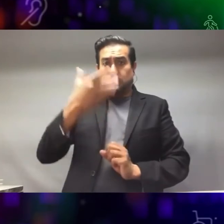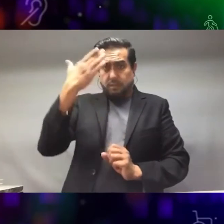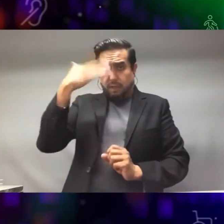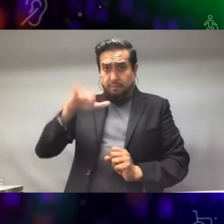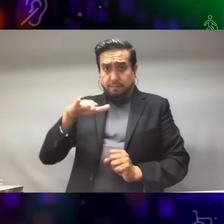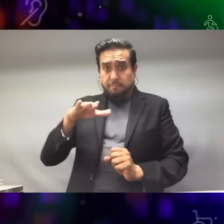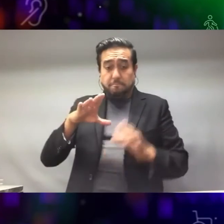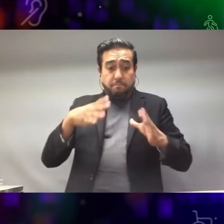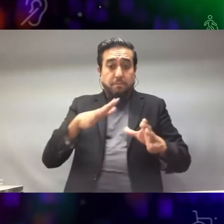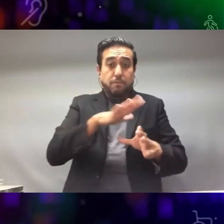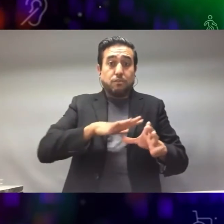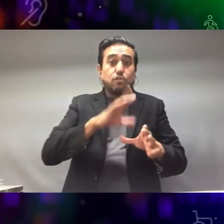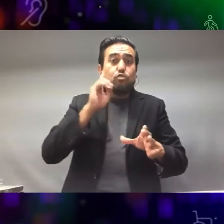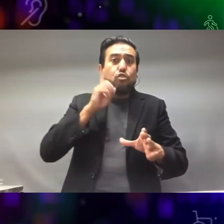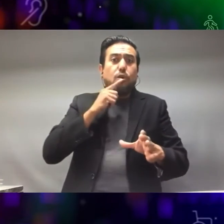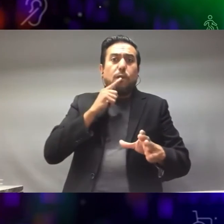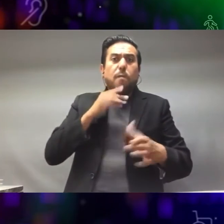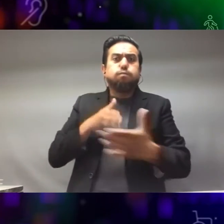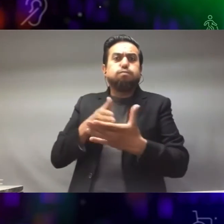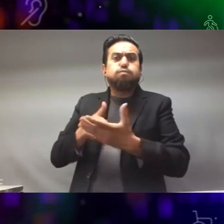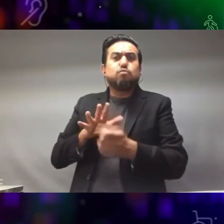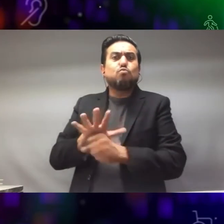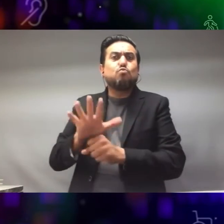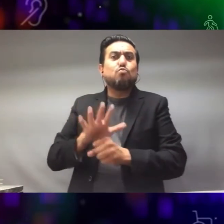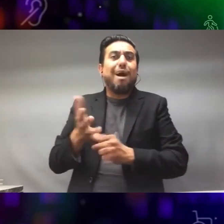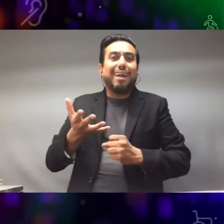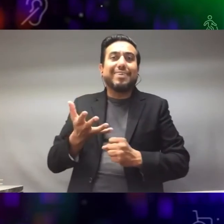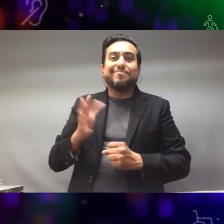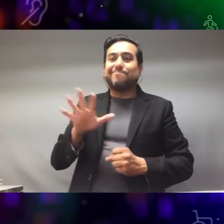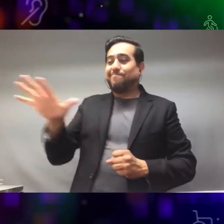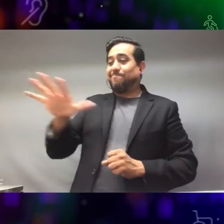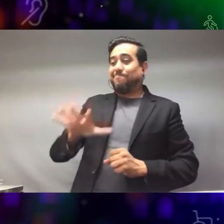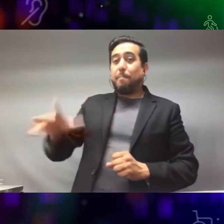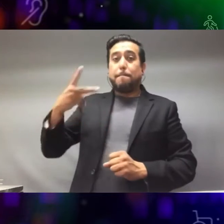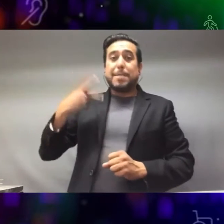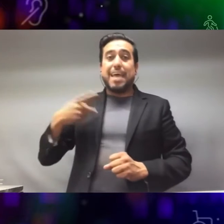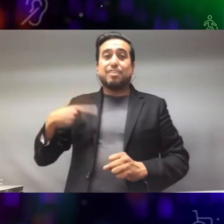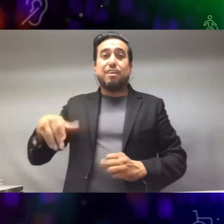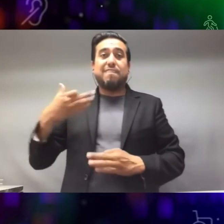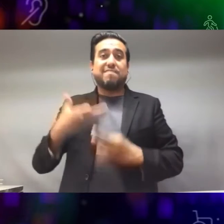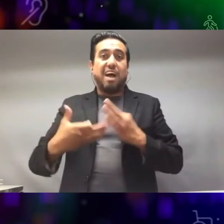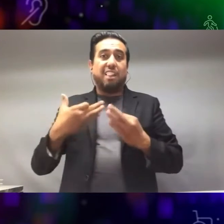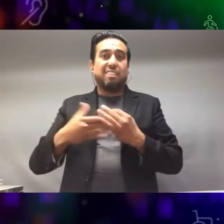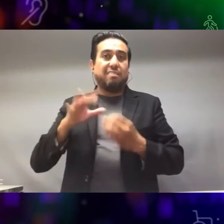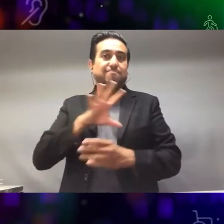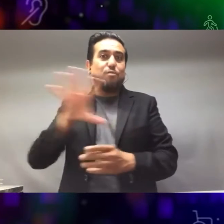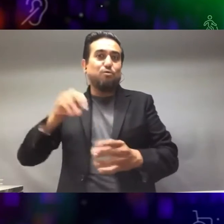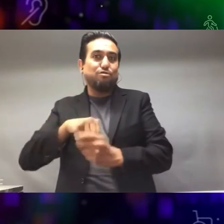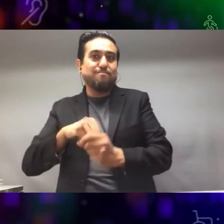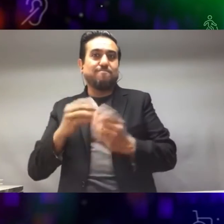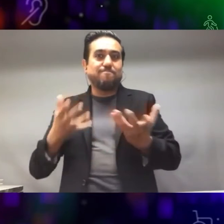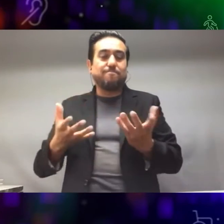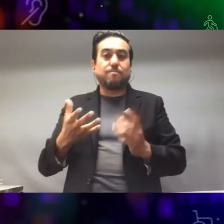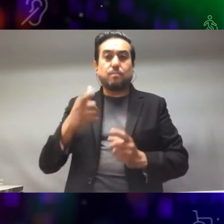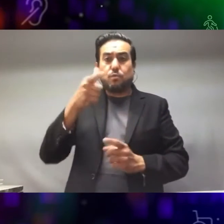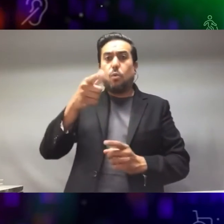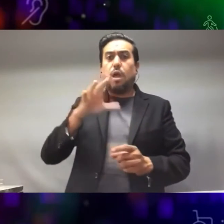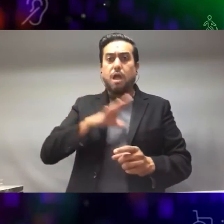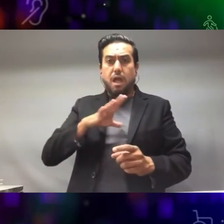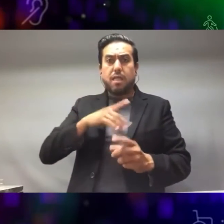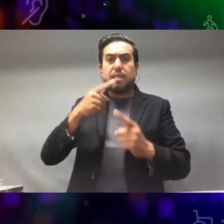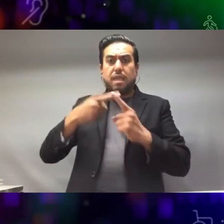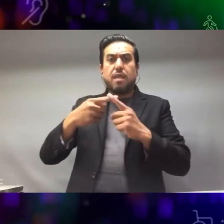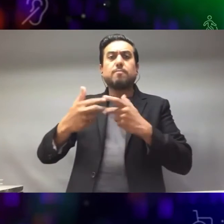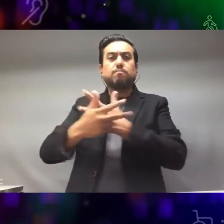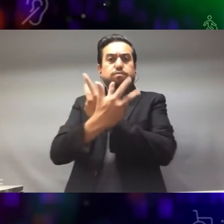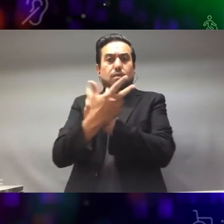Así que ya sabe, el obstáculo para los sordos no es la discapacidad, sino la indiferencia social. Esté al pendiente de los